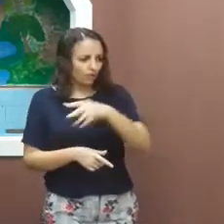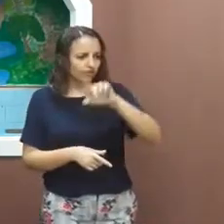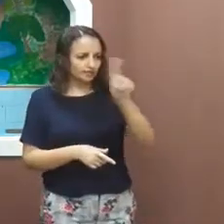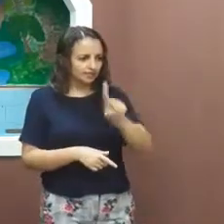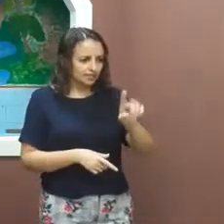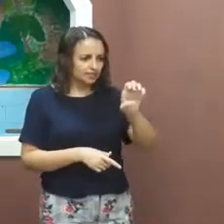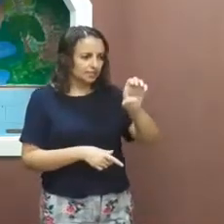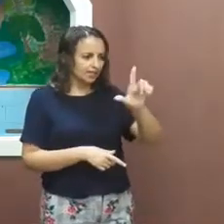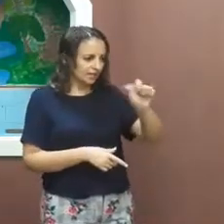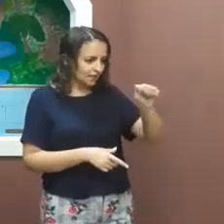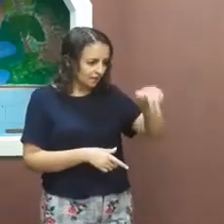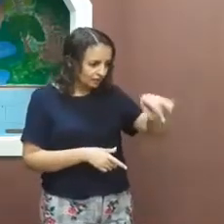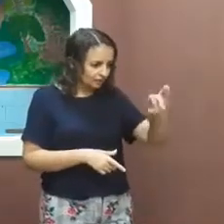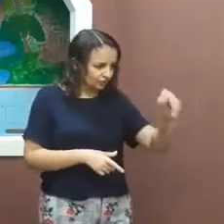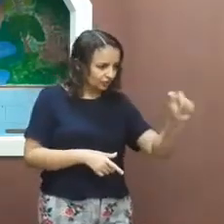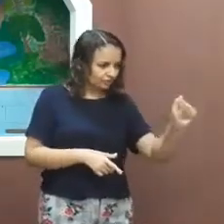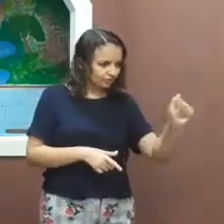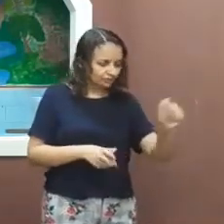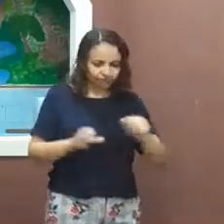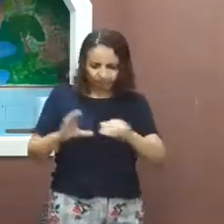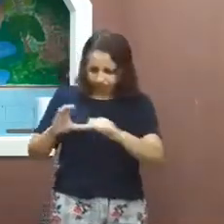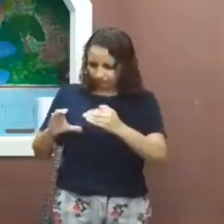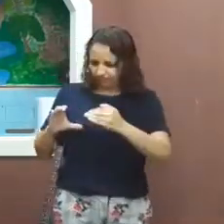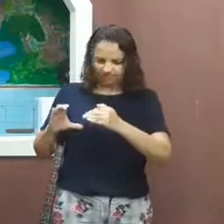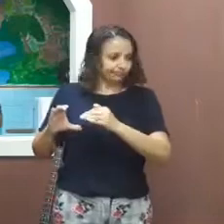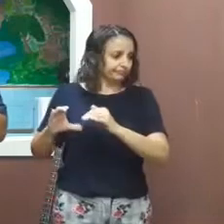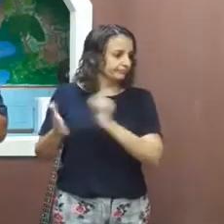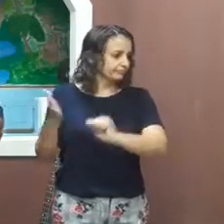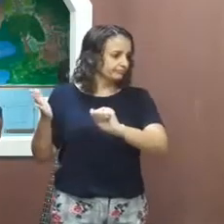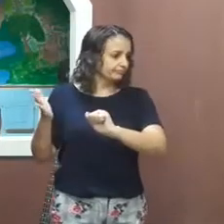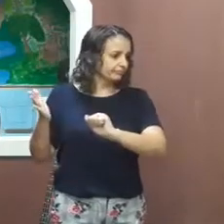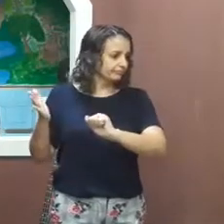Vem assim, massa, já nem vi, deletei.